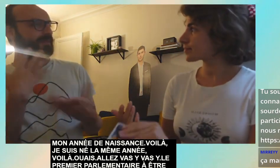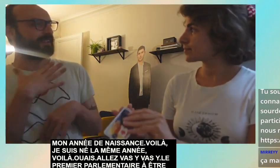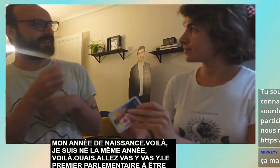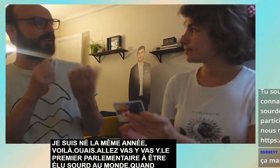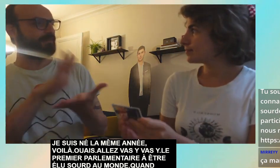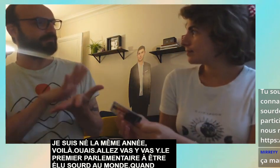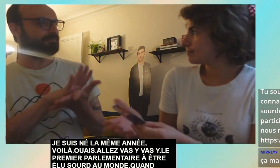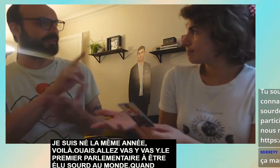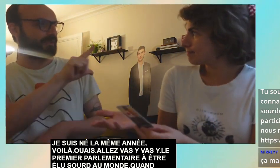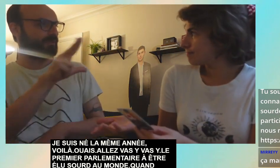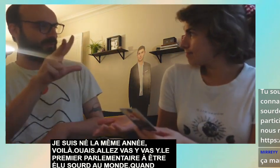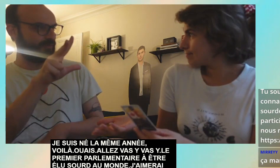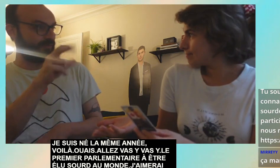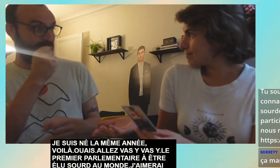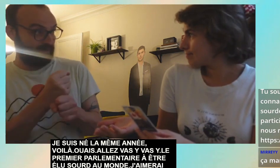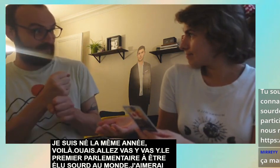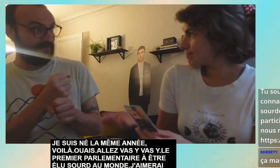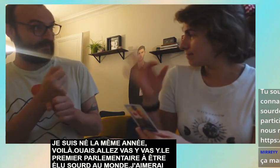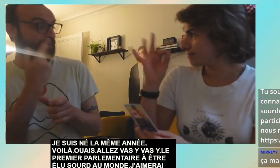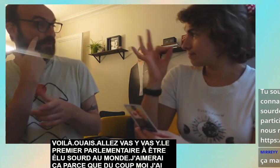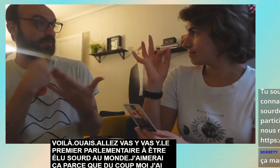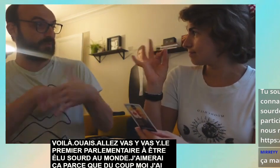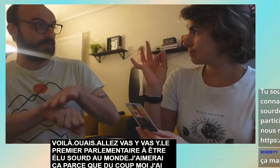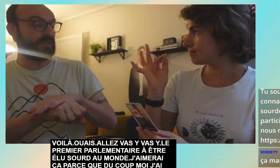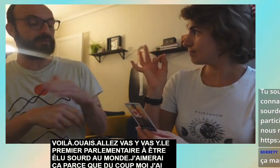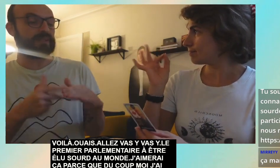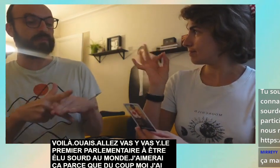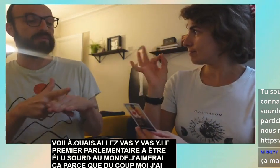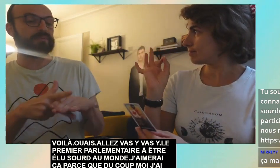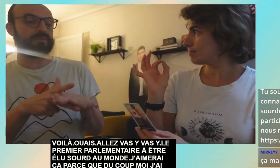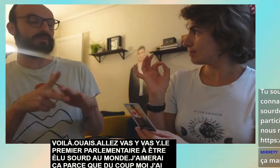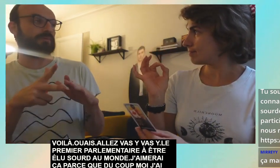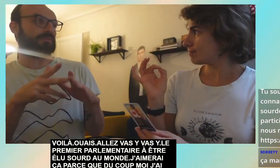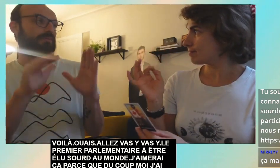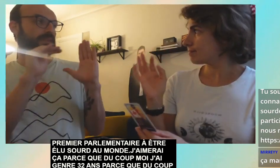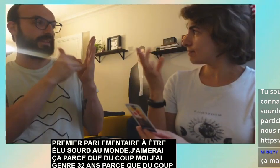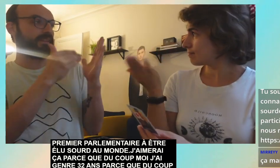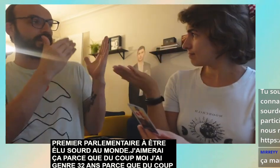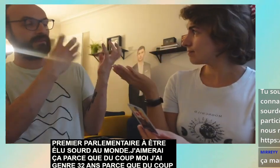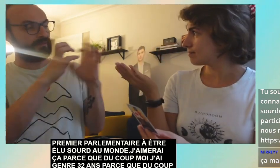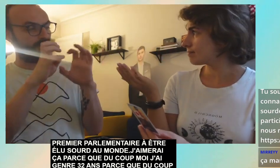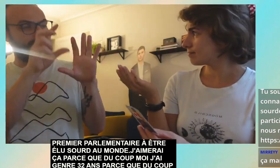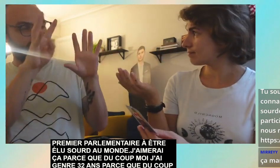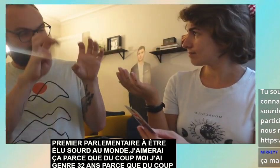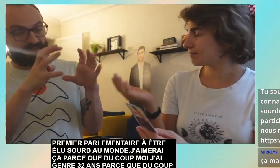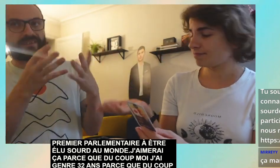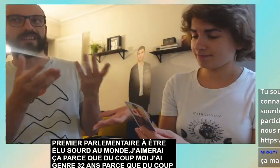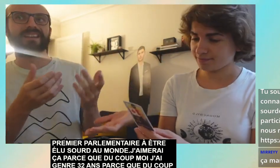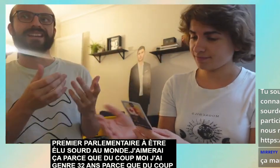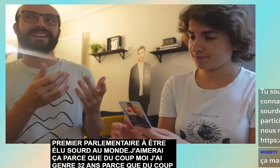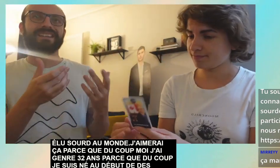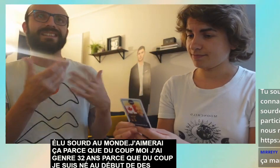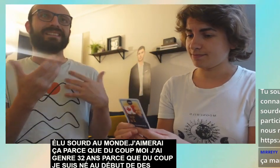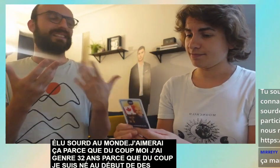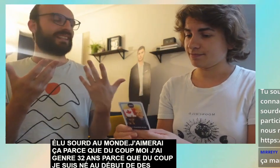j'ai genre 32 ans. Parce que du coup, je suis né au début des années 90. Et